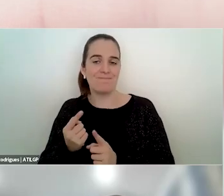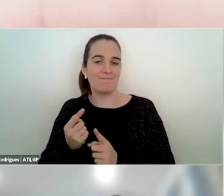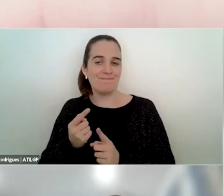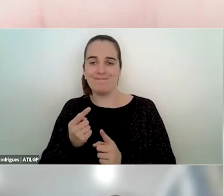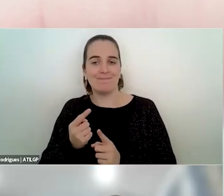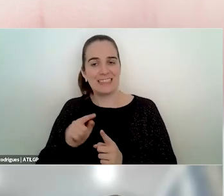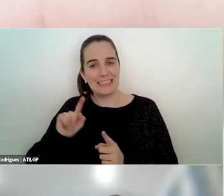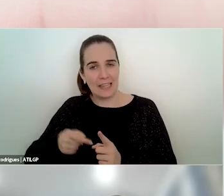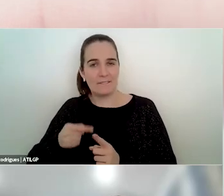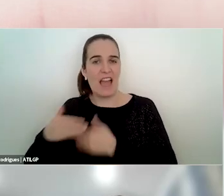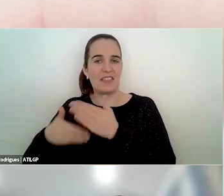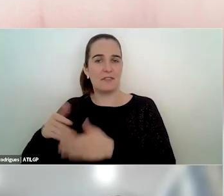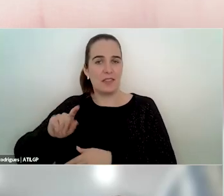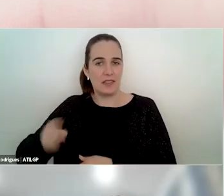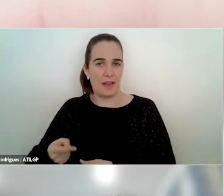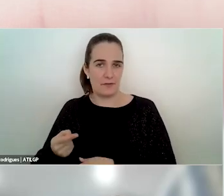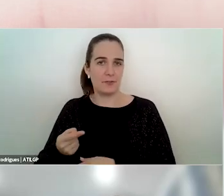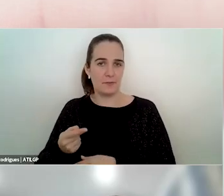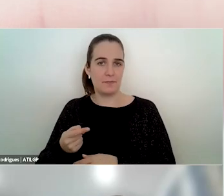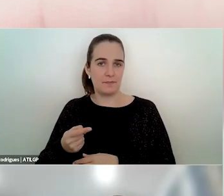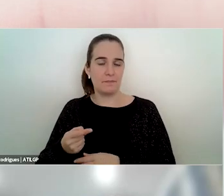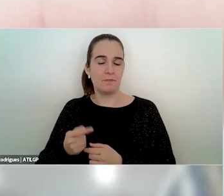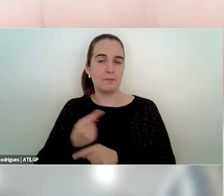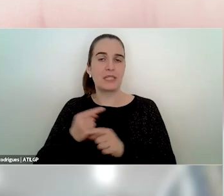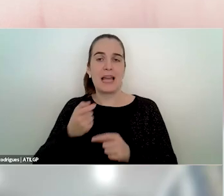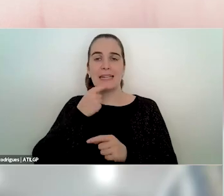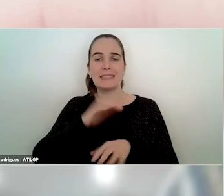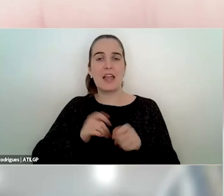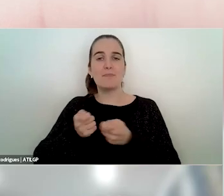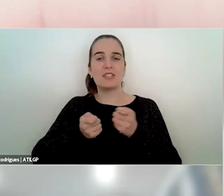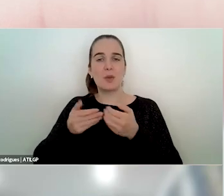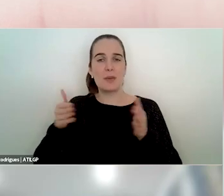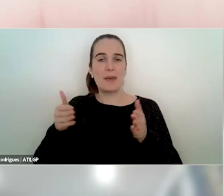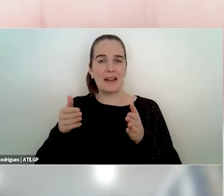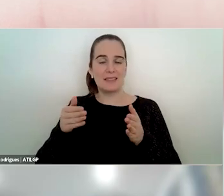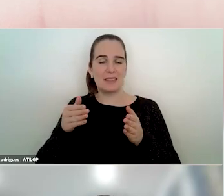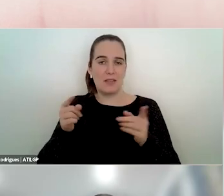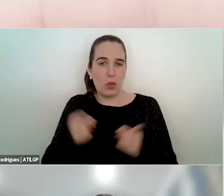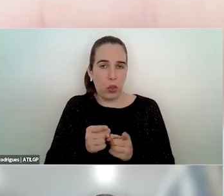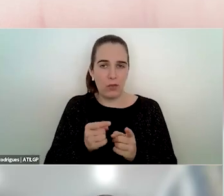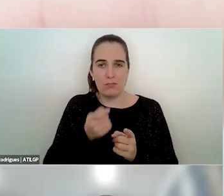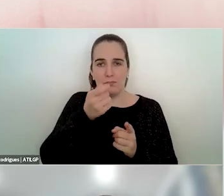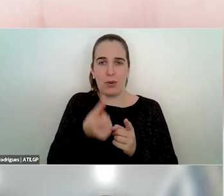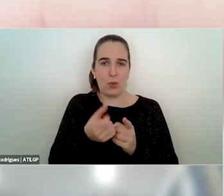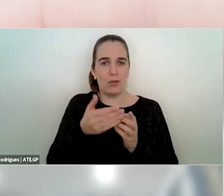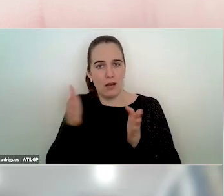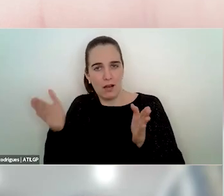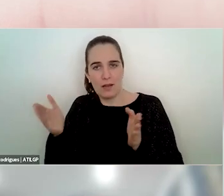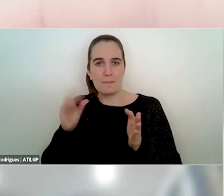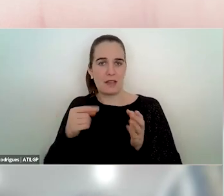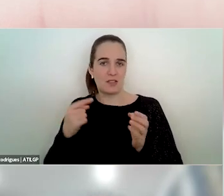cobrir o conceito da administração aberta como devemos entender hoje em dia. Até porque,